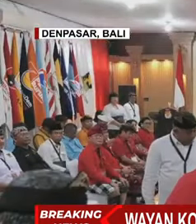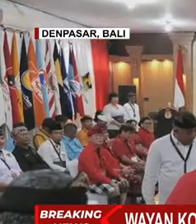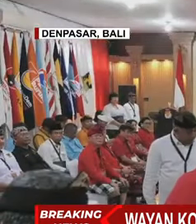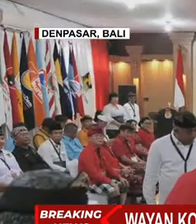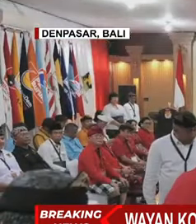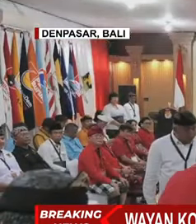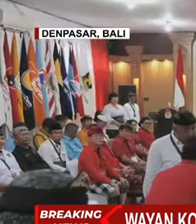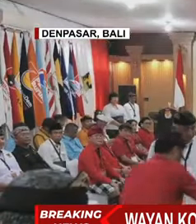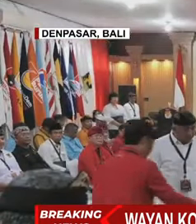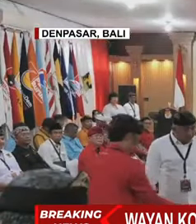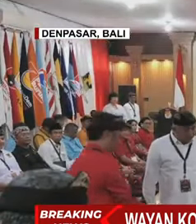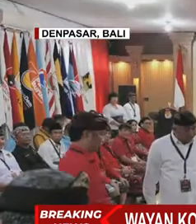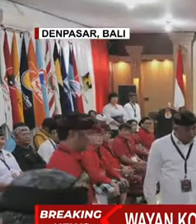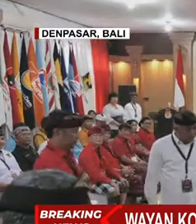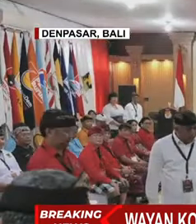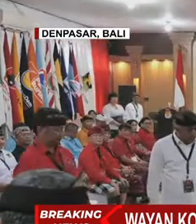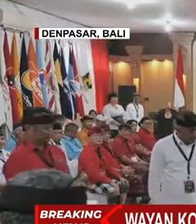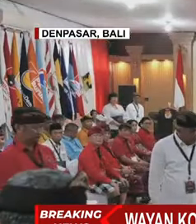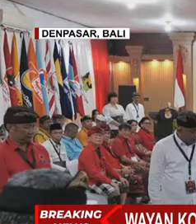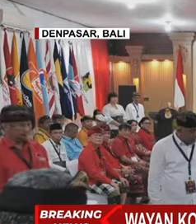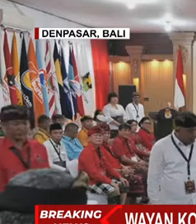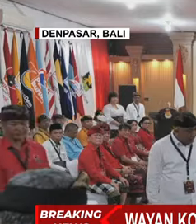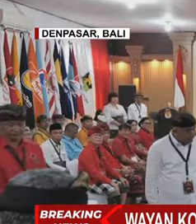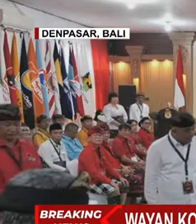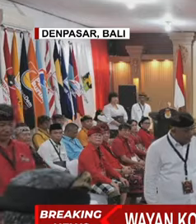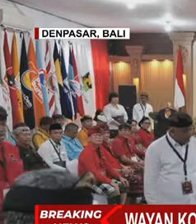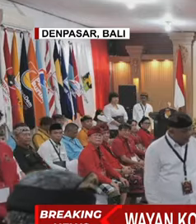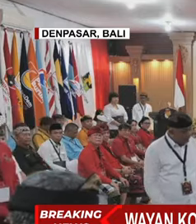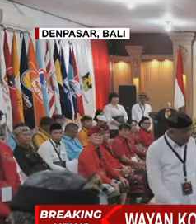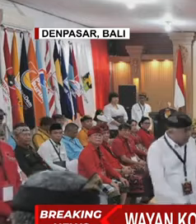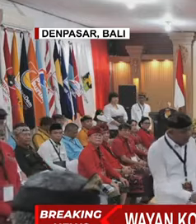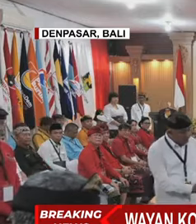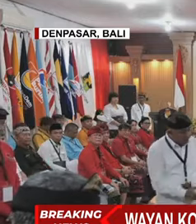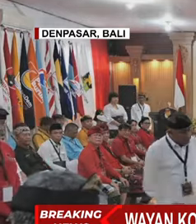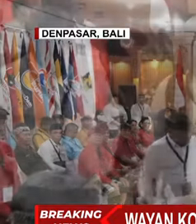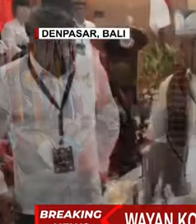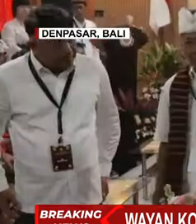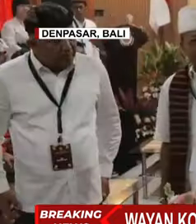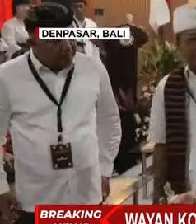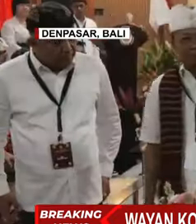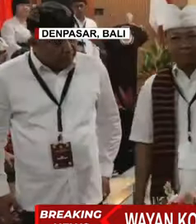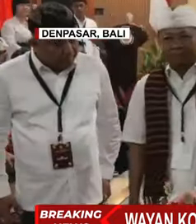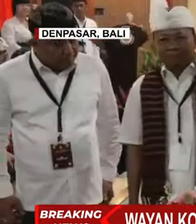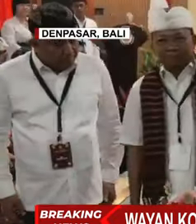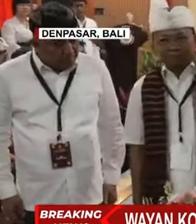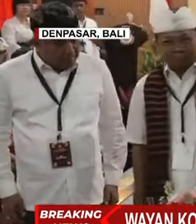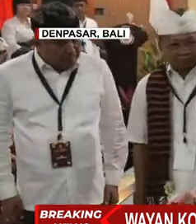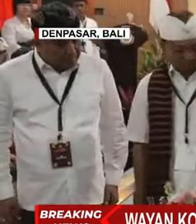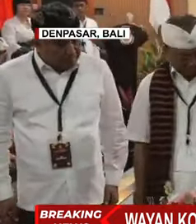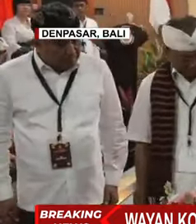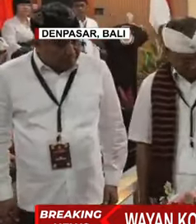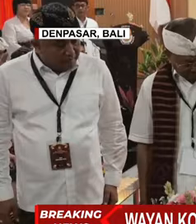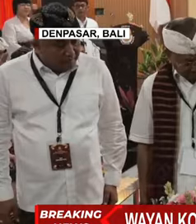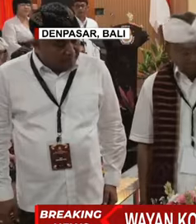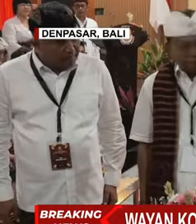publik pertimbangan utama malah itu adalah soal rekam jejak Jadi mereka publik ini pada dasarnya kan tidak mau coba-coba gitu ya mereka